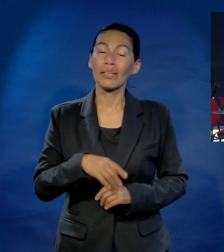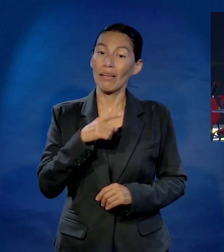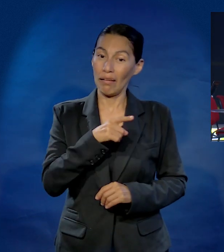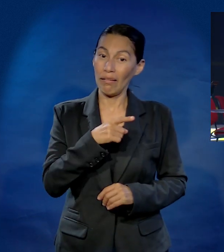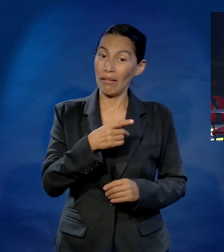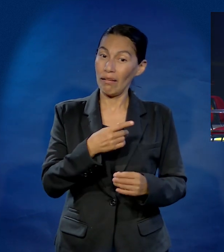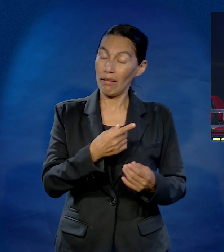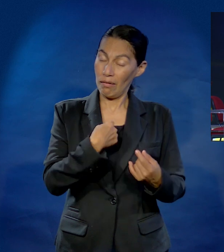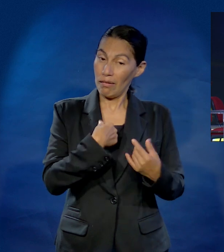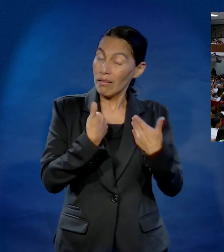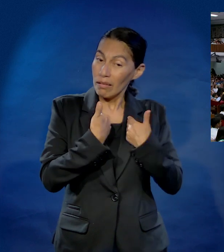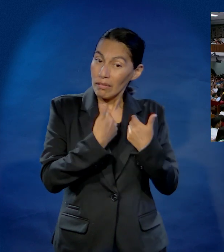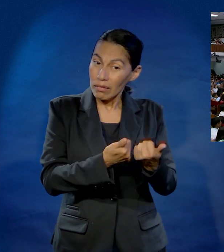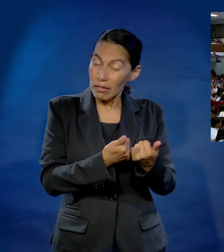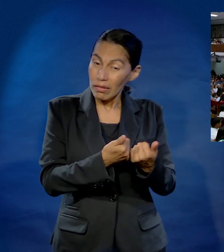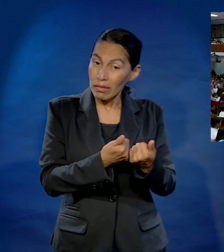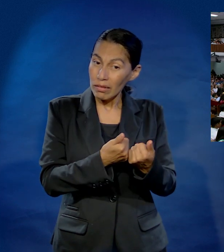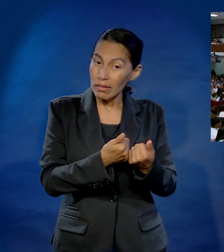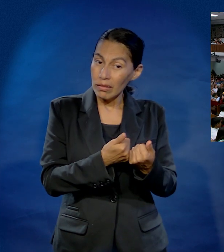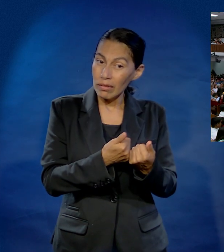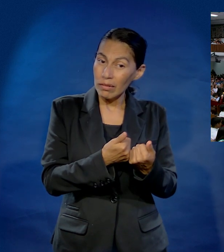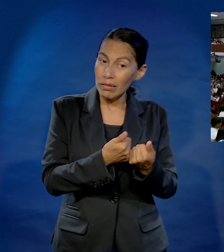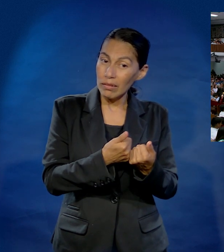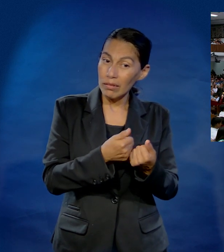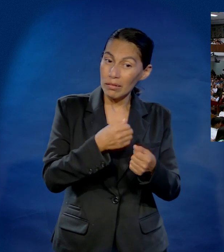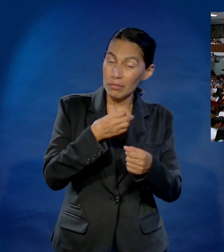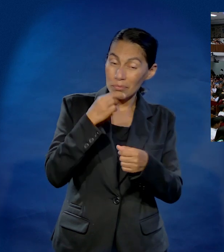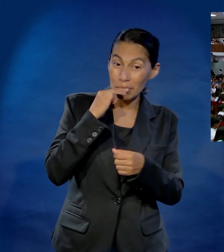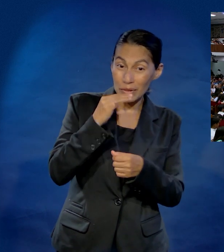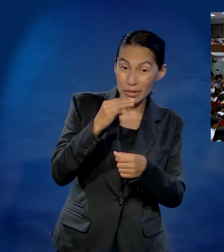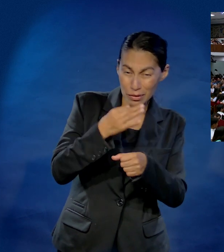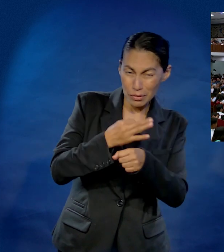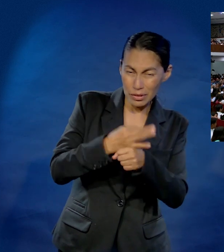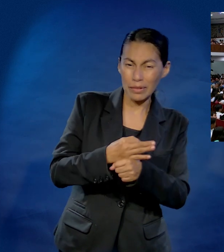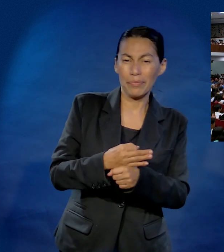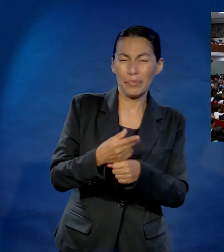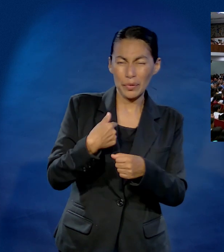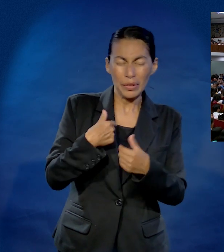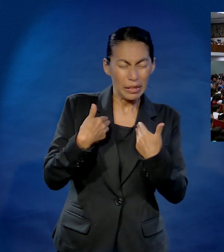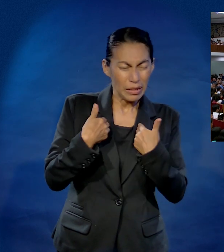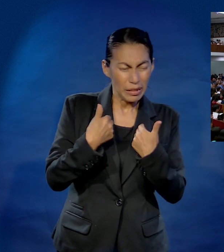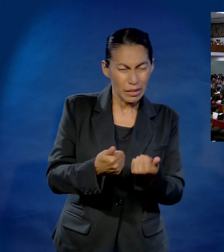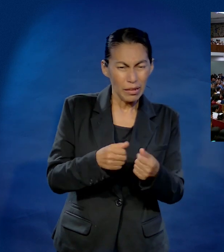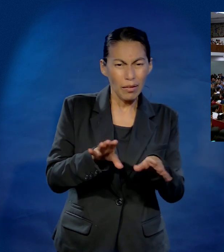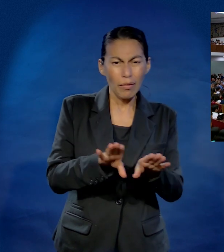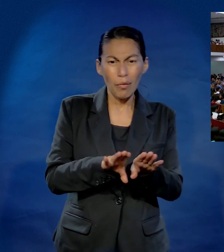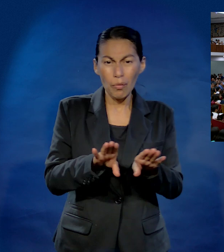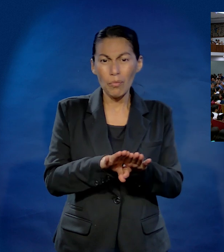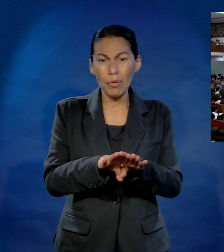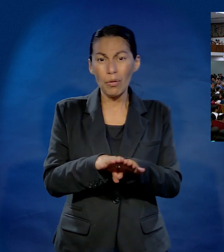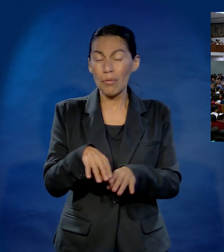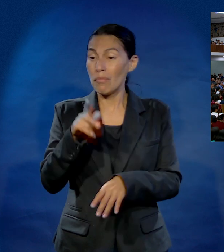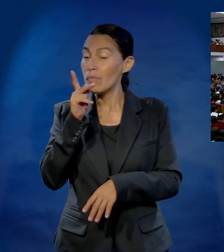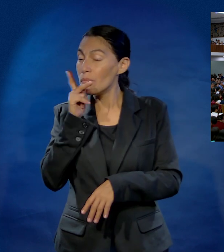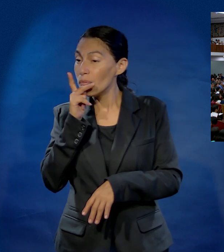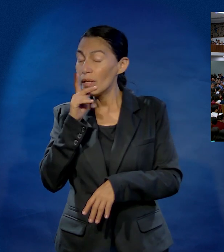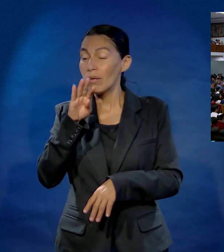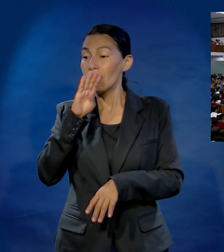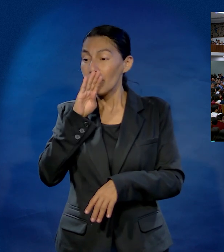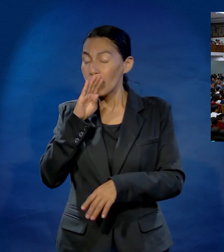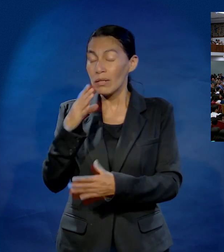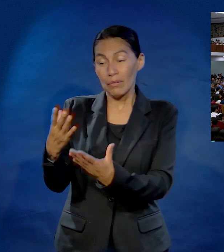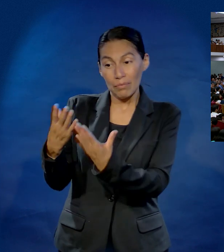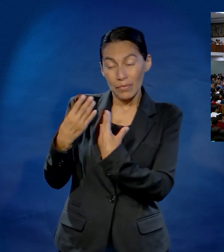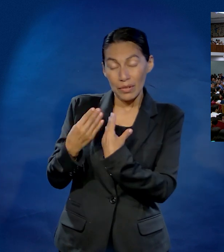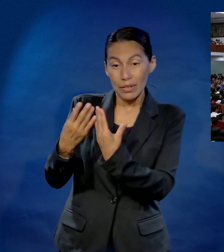me da mucho gusto verlo porque él me hizo entender el contexto del mensaje de esta noche. Me